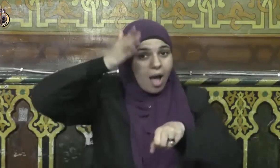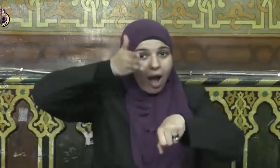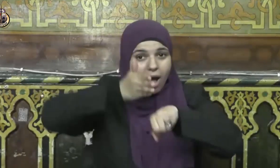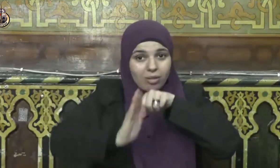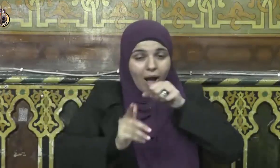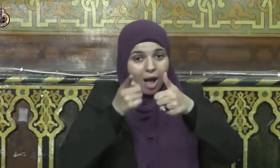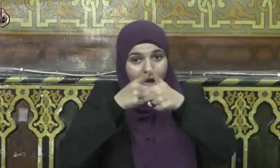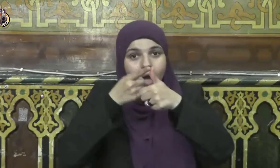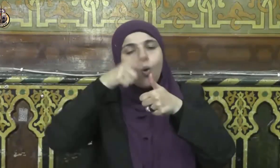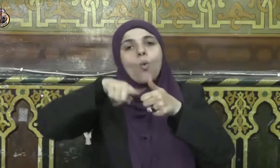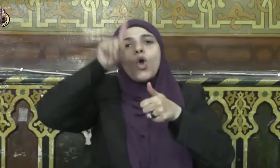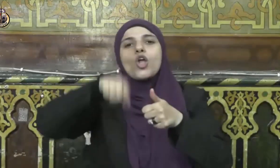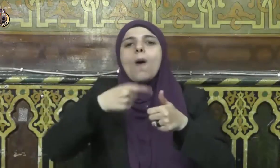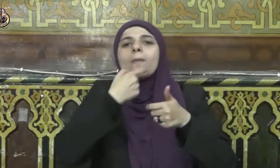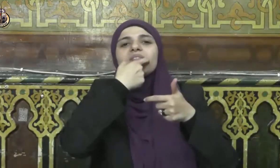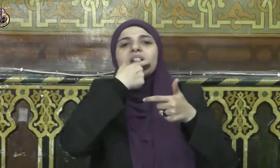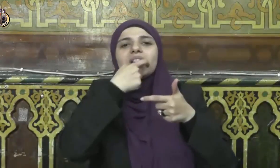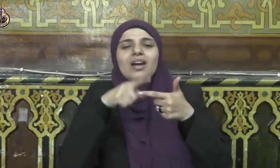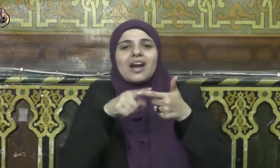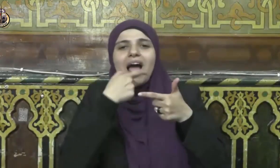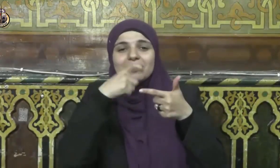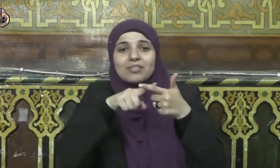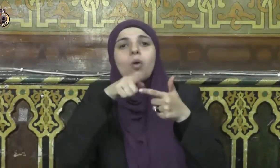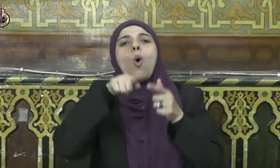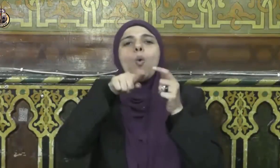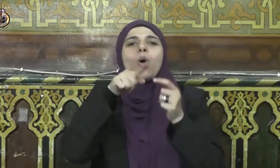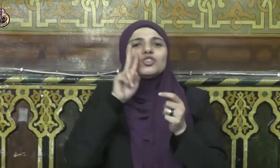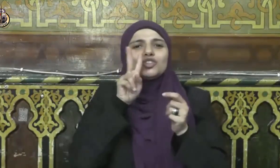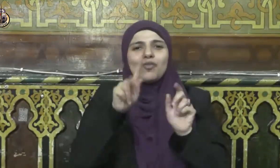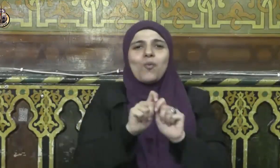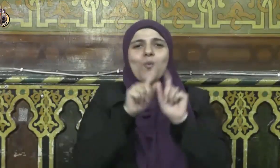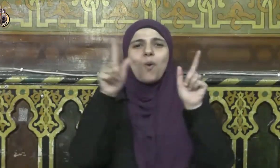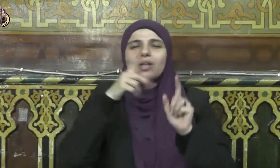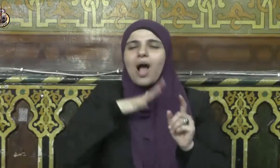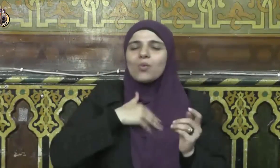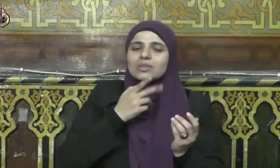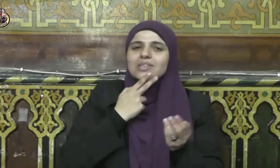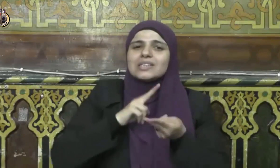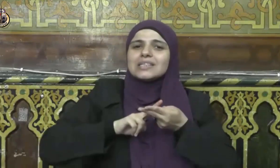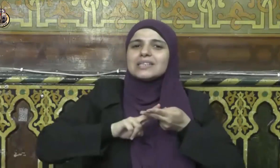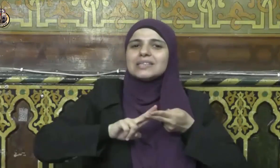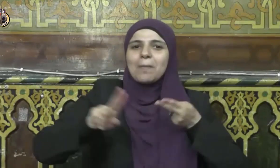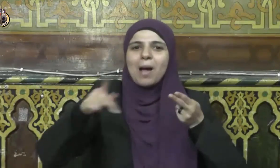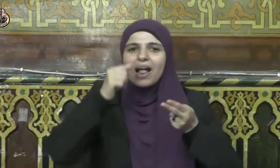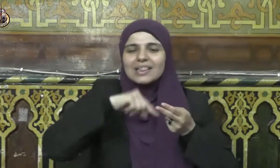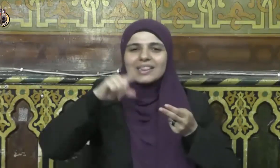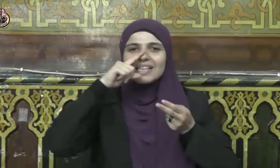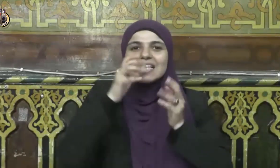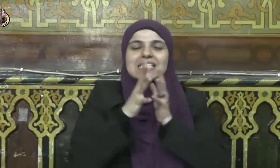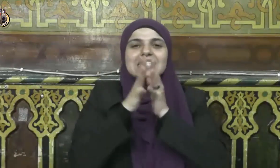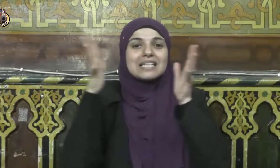الأضحى ويوم الفطر. وذلك من مظاهر سماحة الإسلام وعظمة